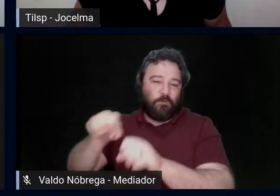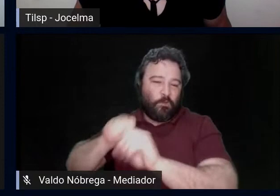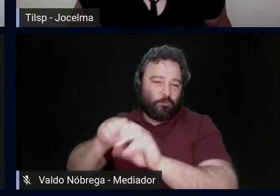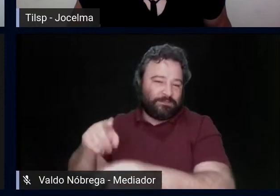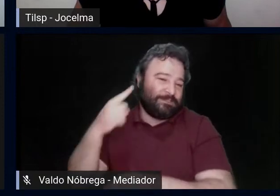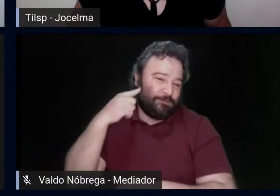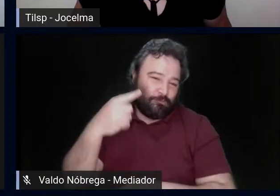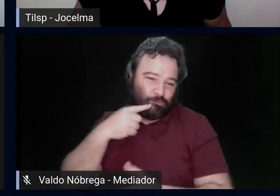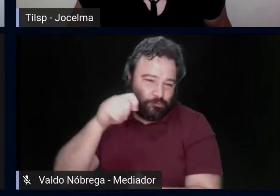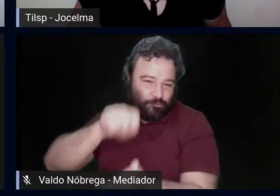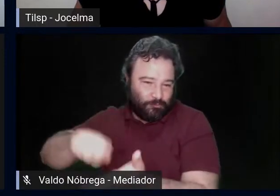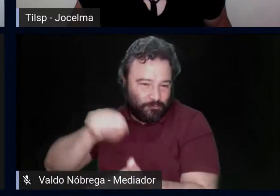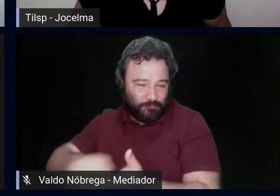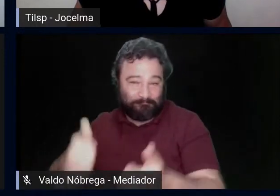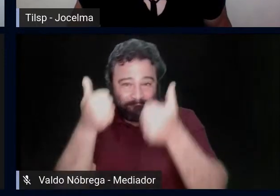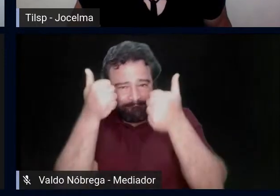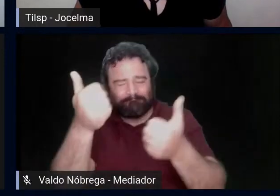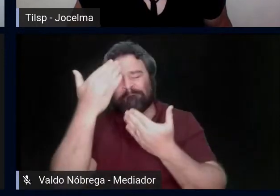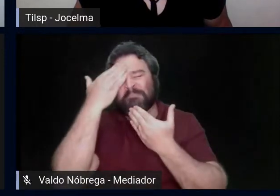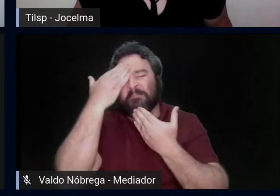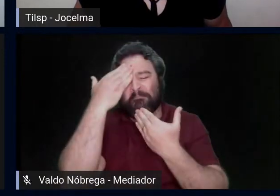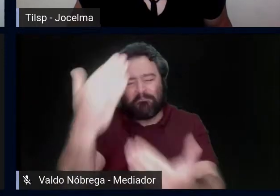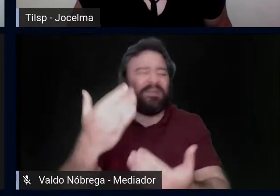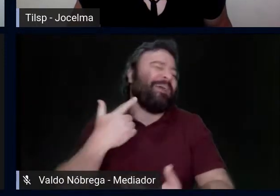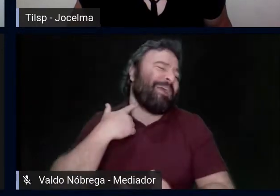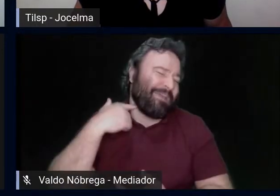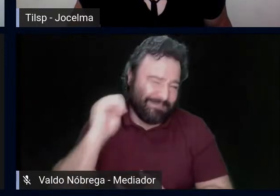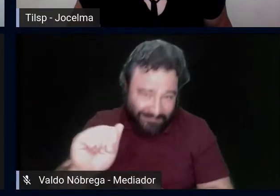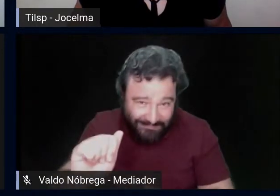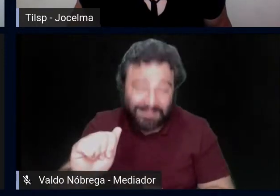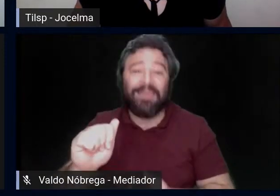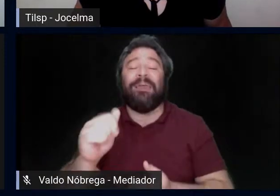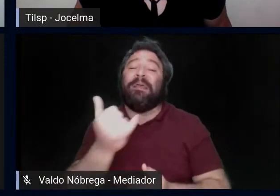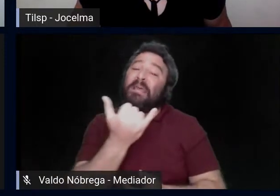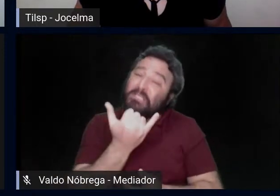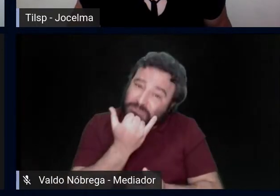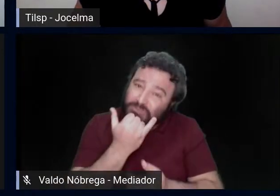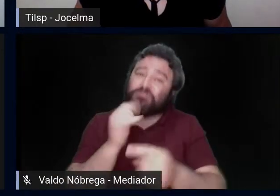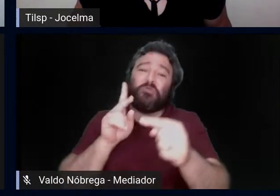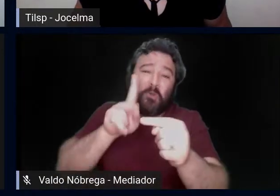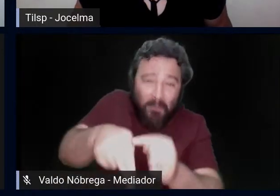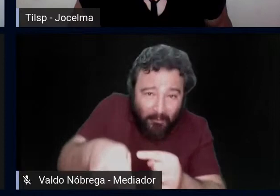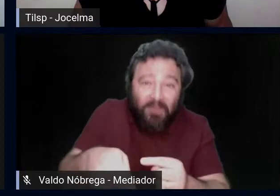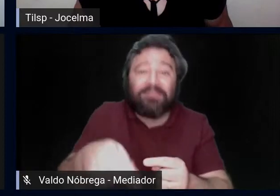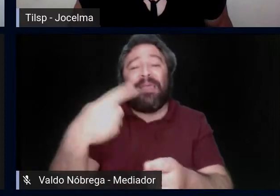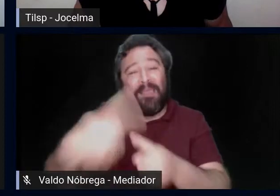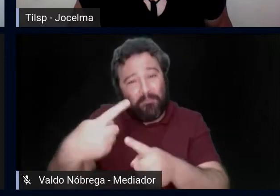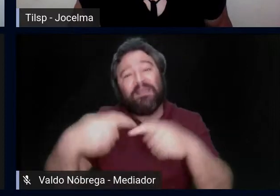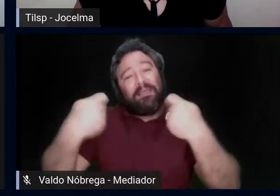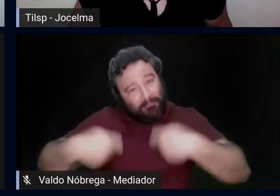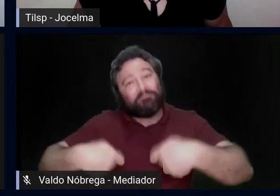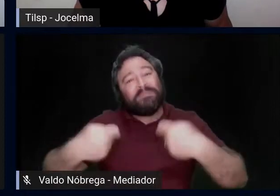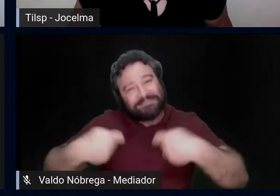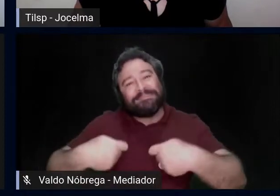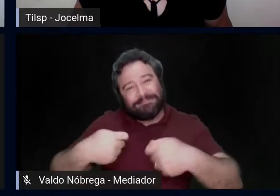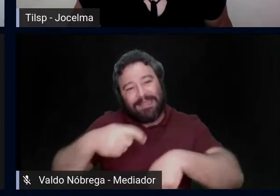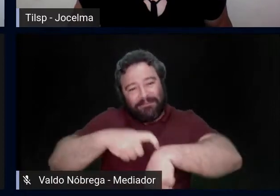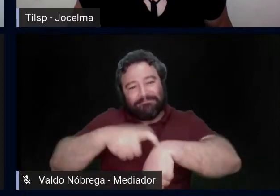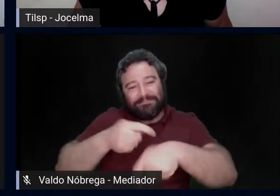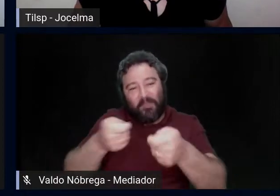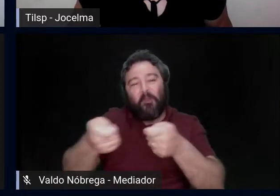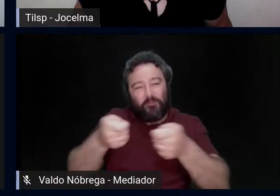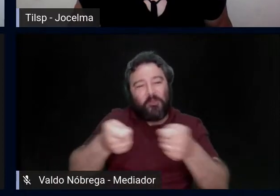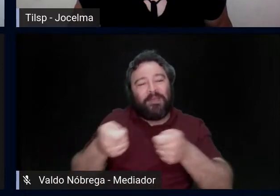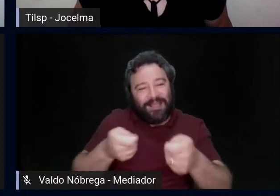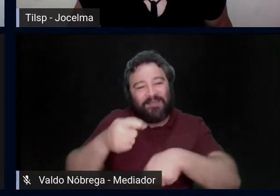divulgar essa variedade existente de informações para o surdo. Muito obrigada. Desculpe, mas infelizmente eu vou ter que te